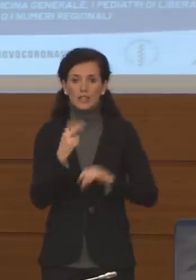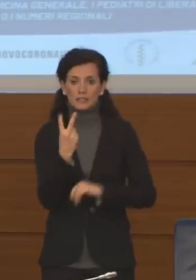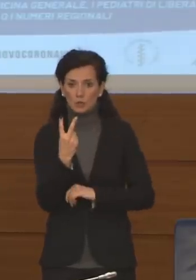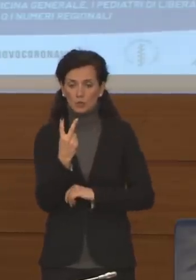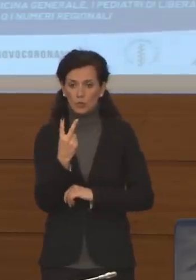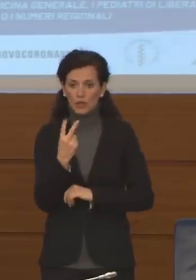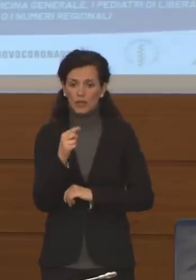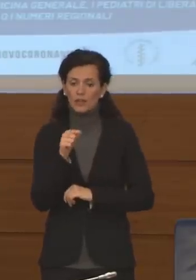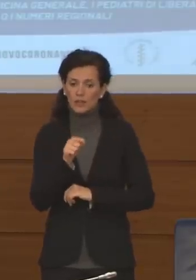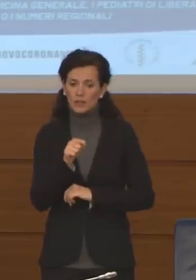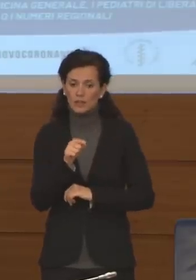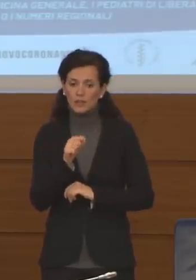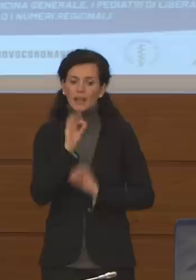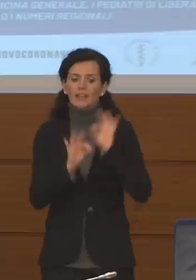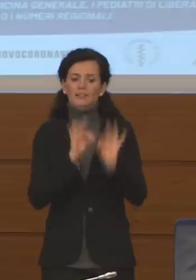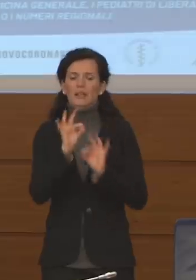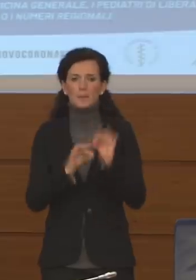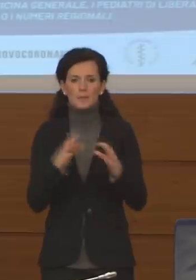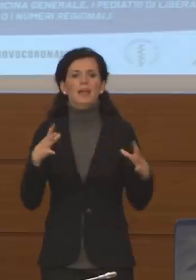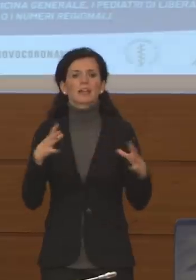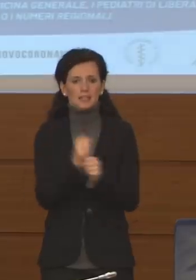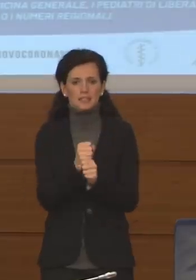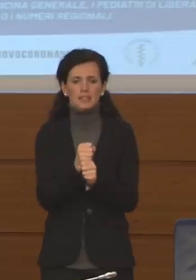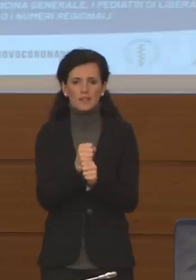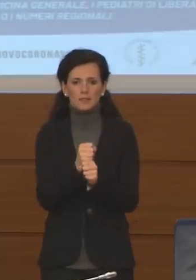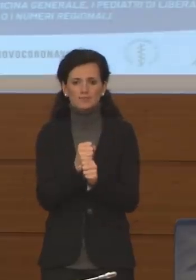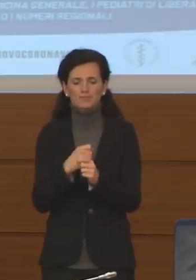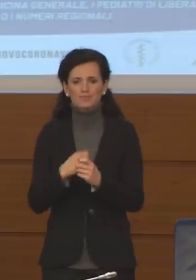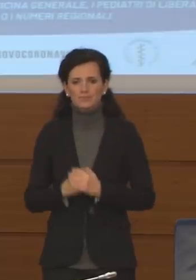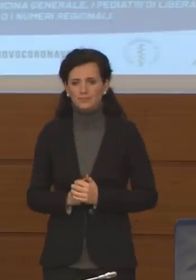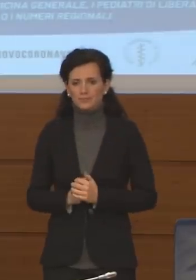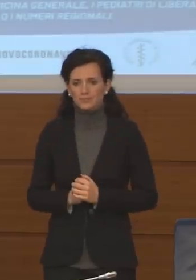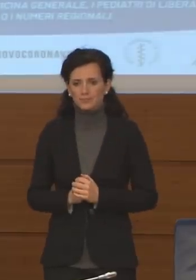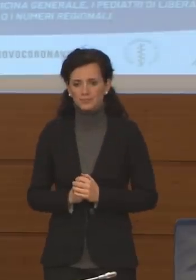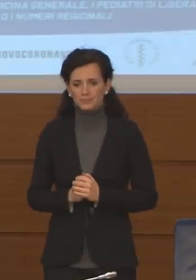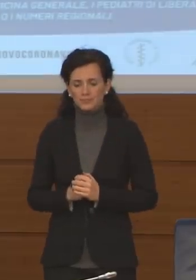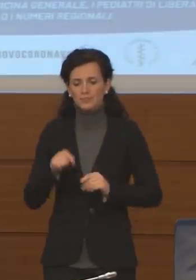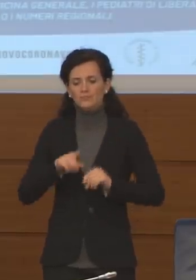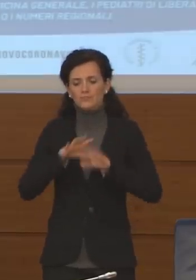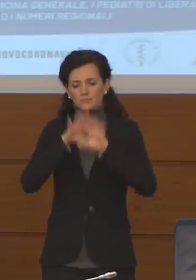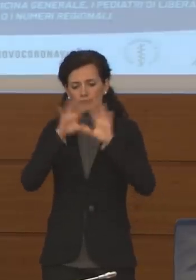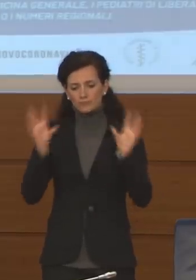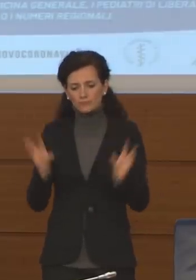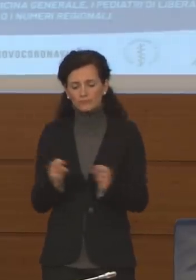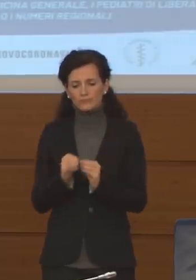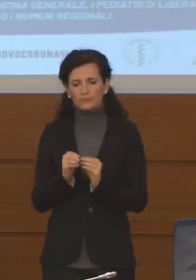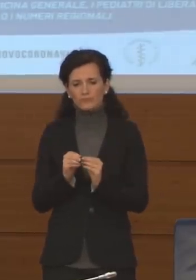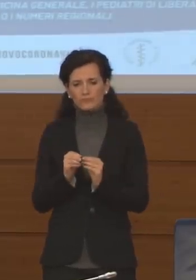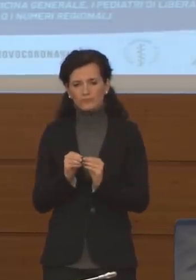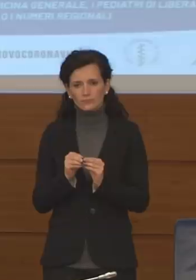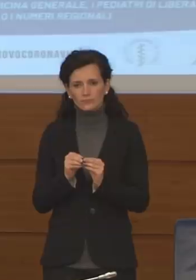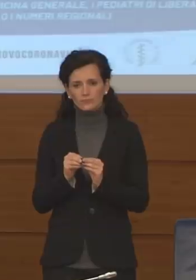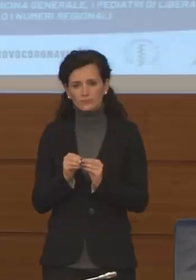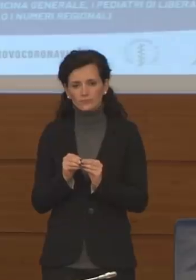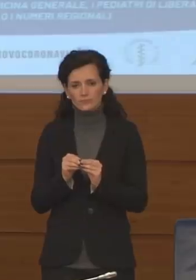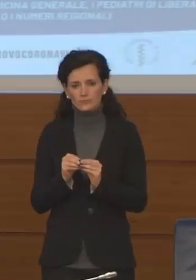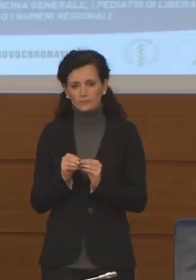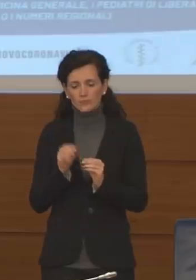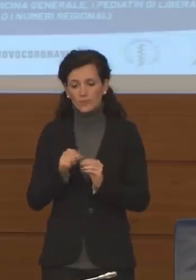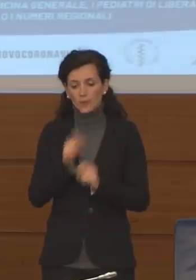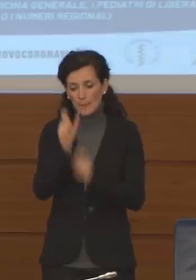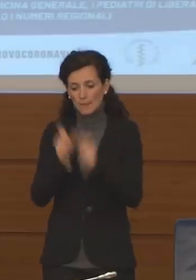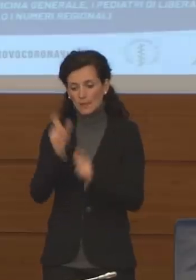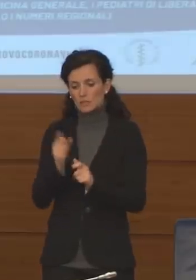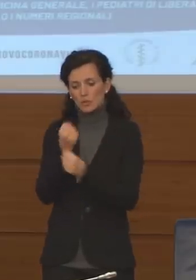sono in terapia intensiva complessivamente il totale dei